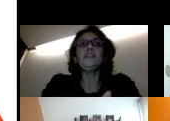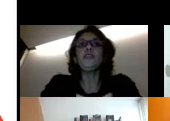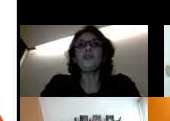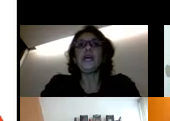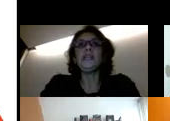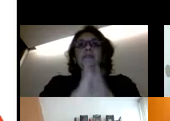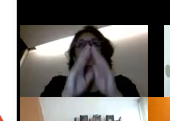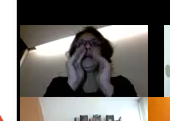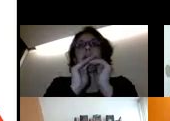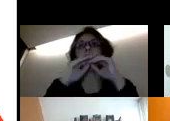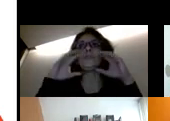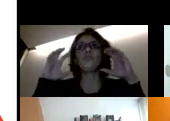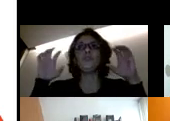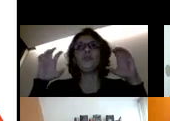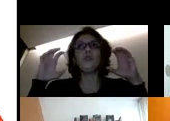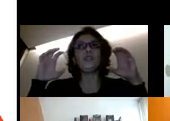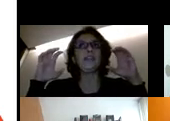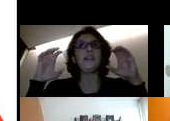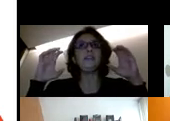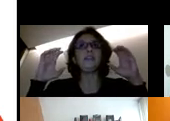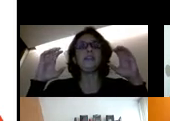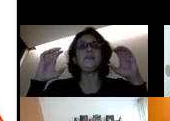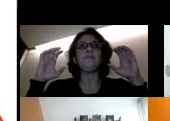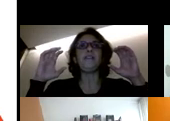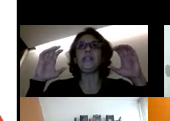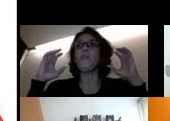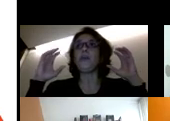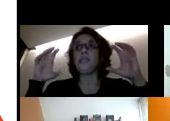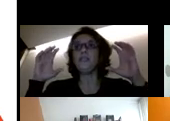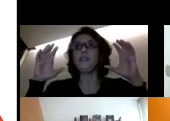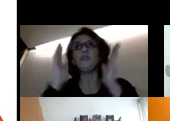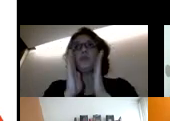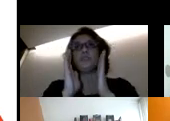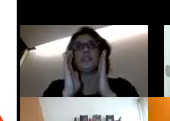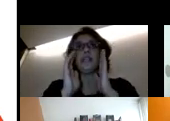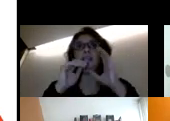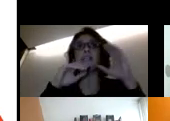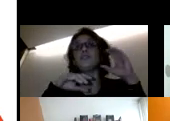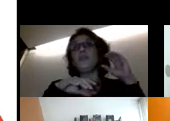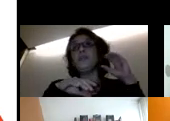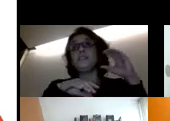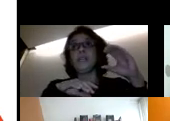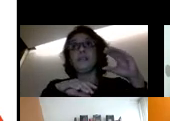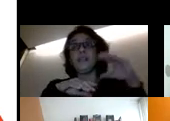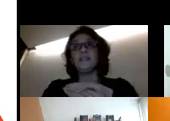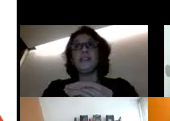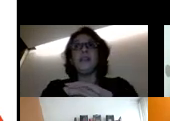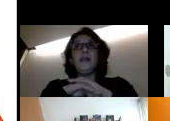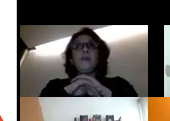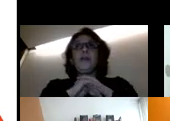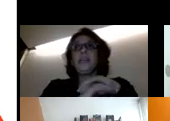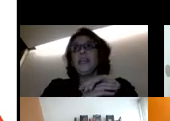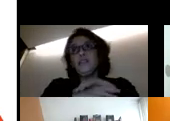fue incorporar a dos grupos que iban más bien acompañando a estos grupos centrales, que son los principiantes, es